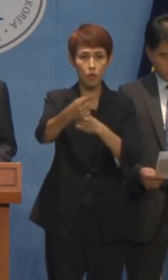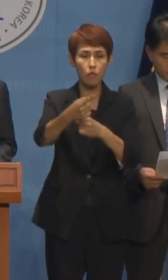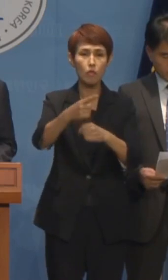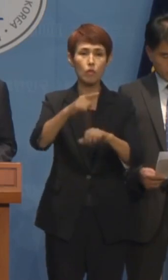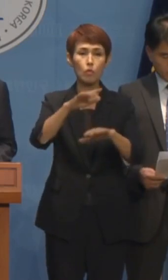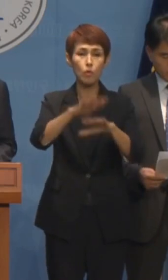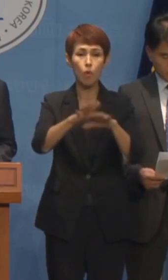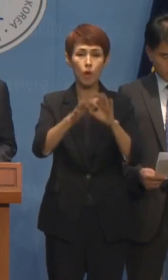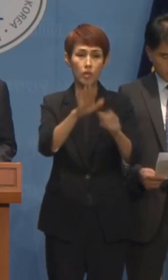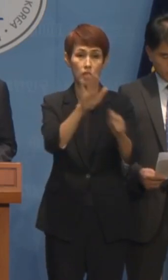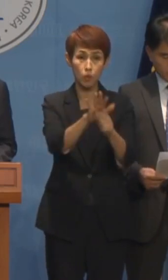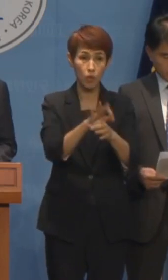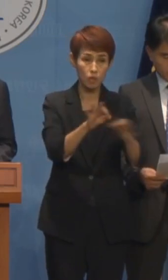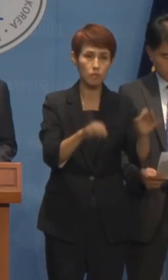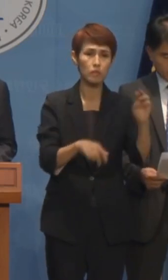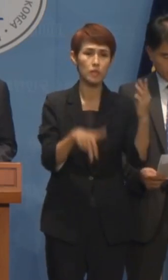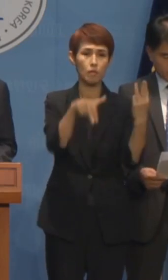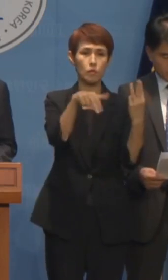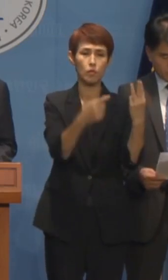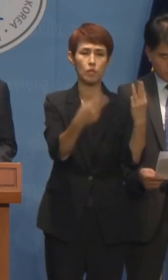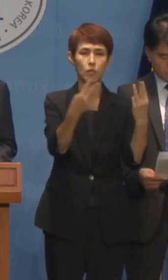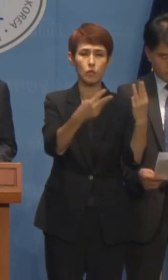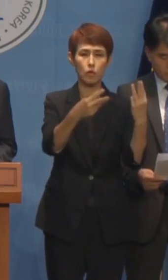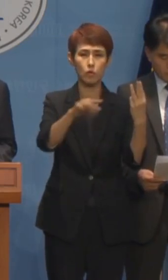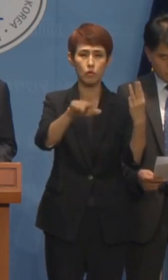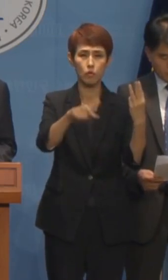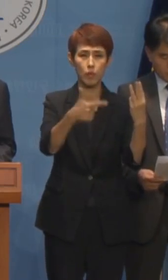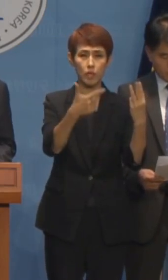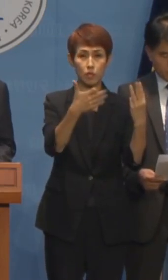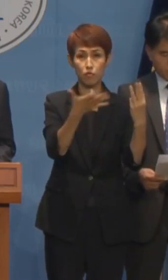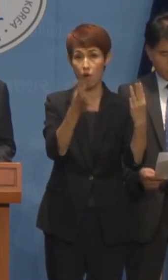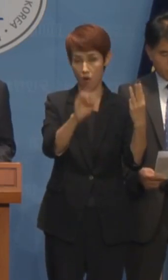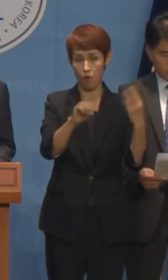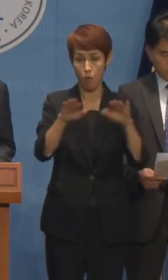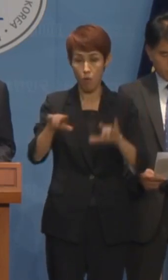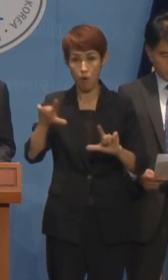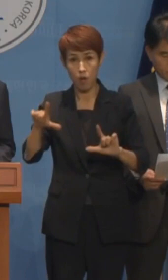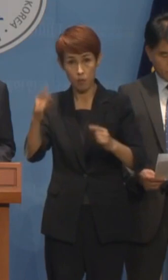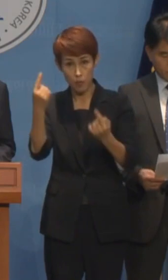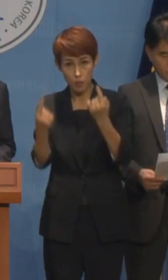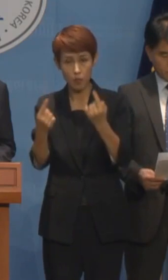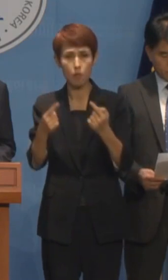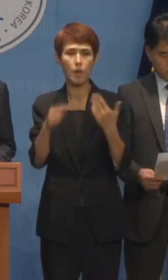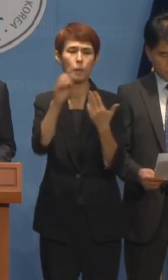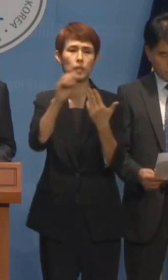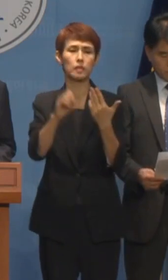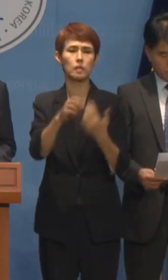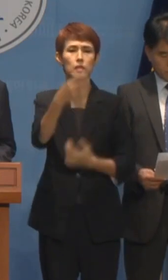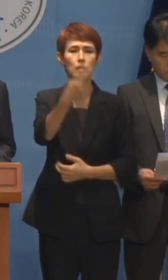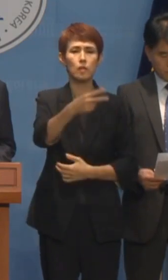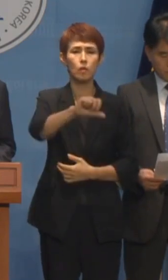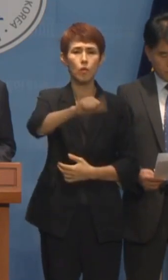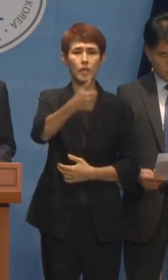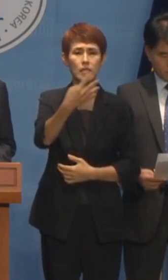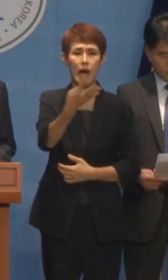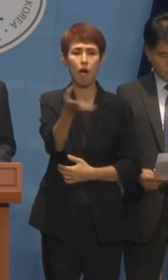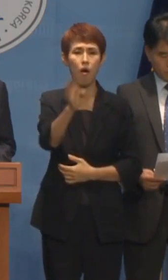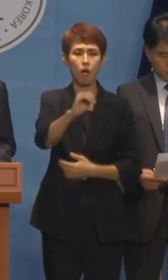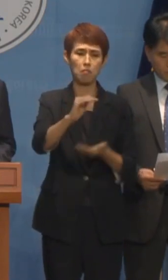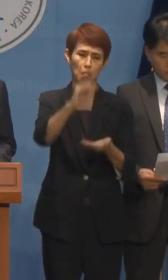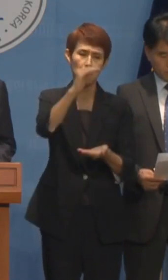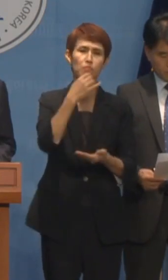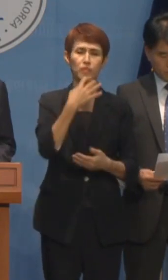직불금 예산은 3조 3,619억 원으로 올해보다 8%인 2,504억 원 늘어나는 데